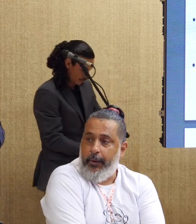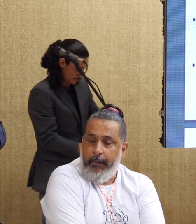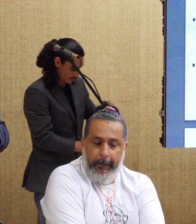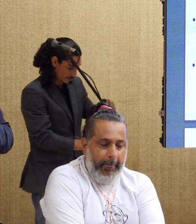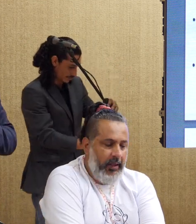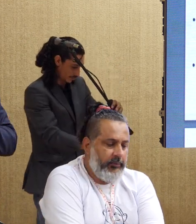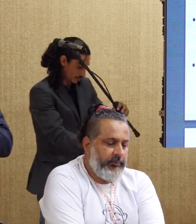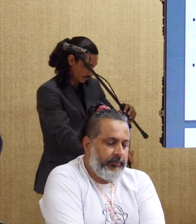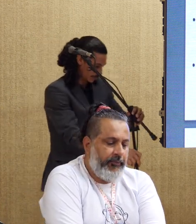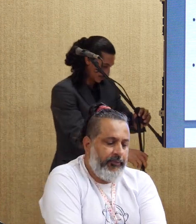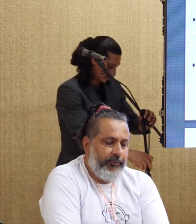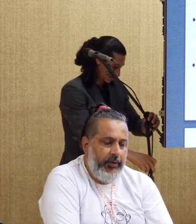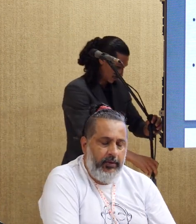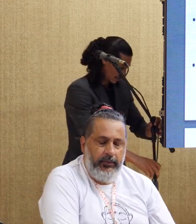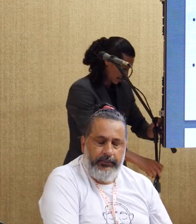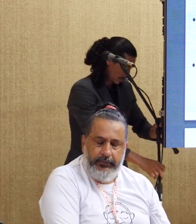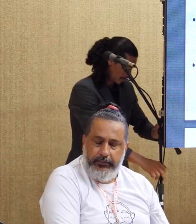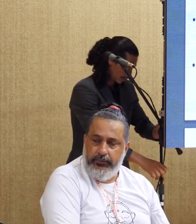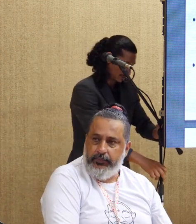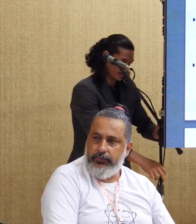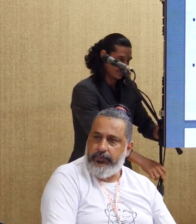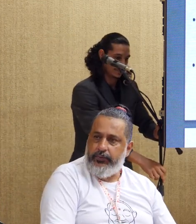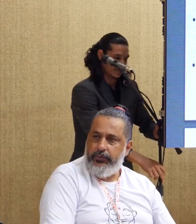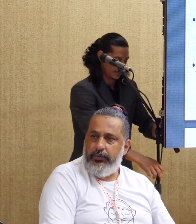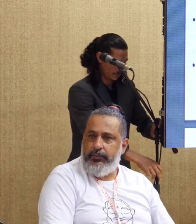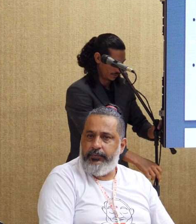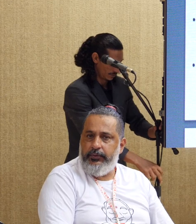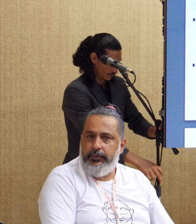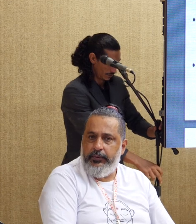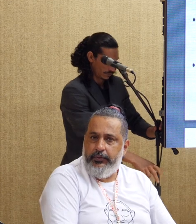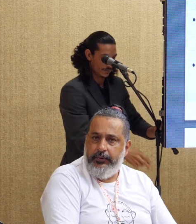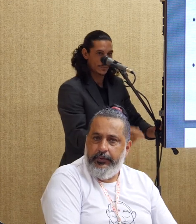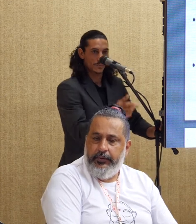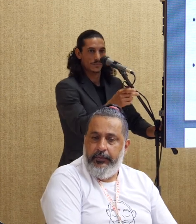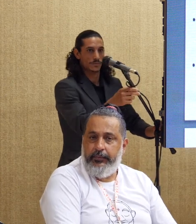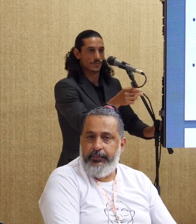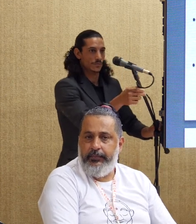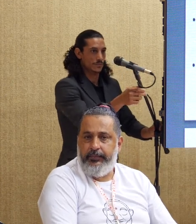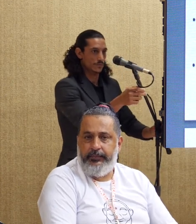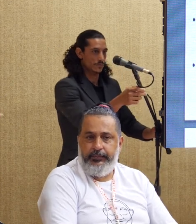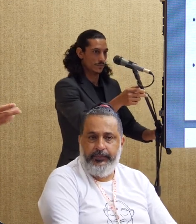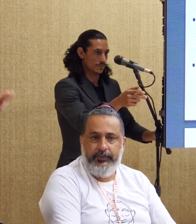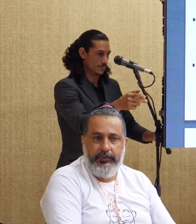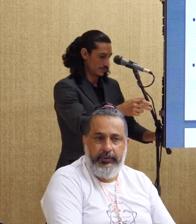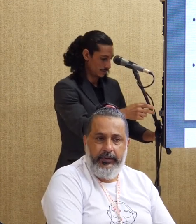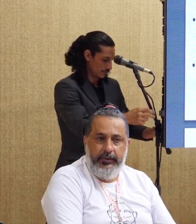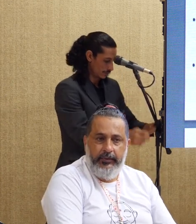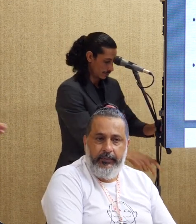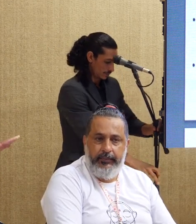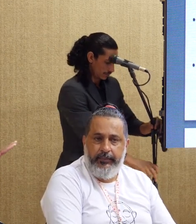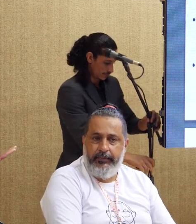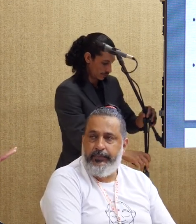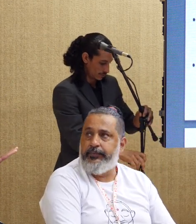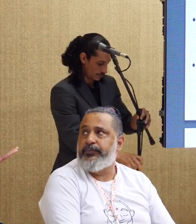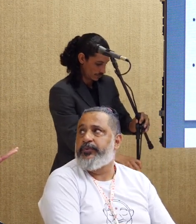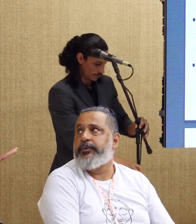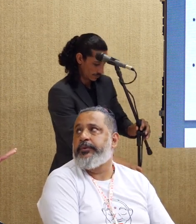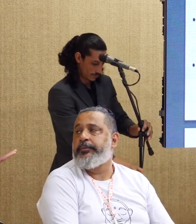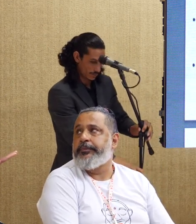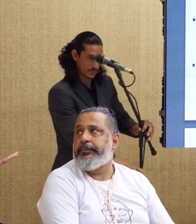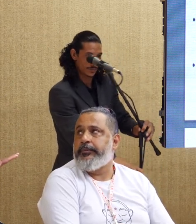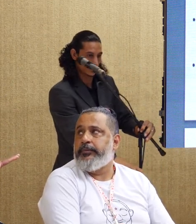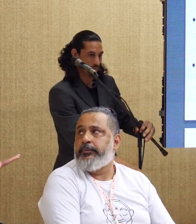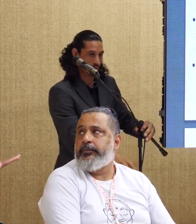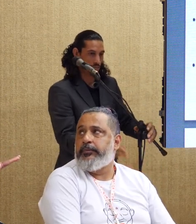né? A sensação de segurança não aconteceu, o pessoal ficou muito mais desesperado. Uma criança tem até medo de chegar perto de